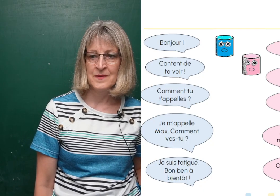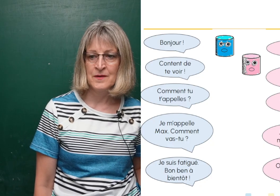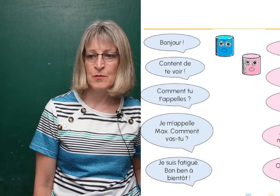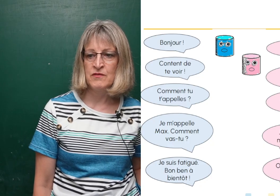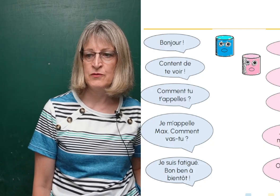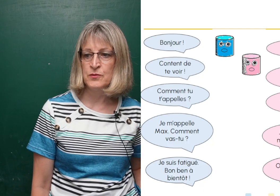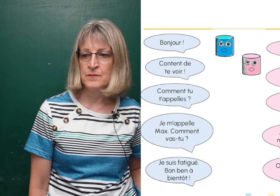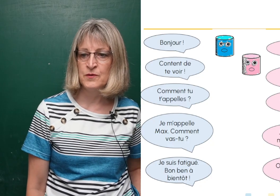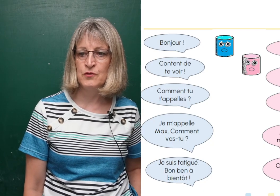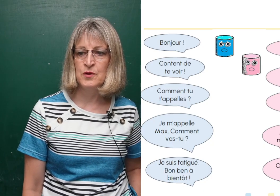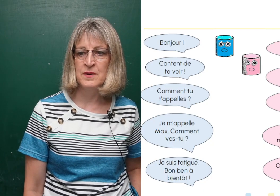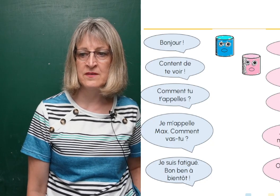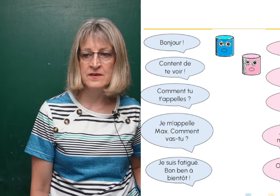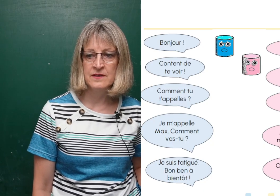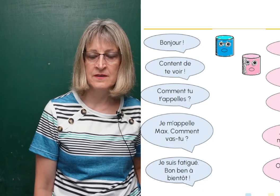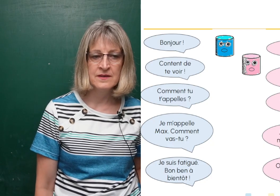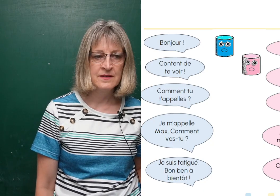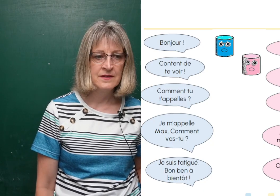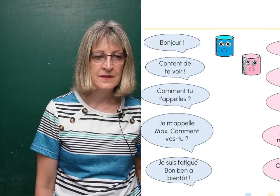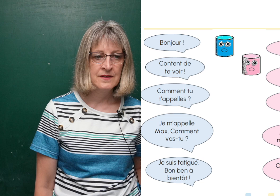Comment vas-tu? Tu demandes Max.